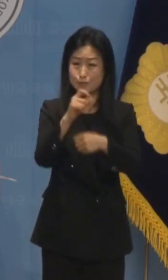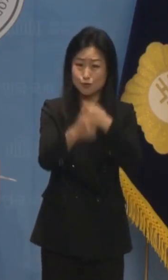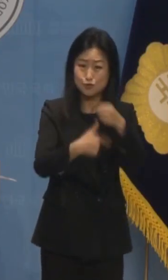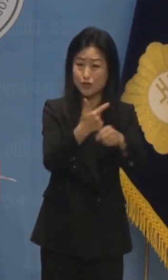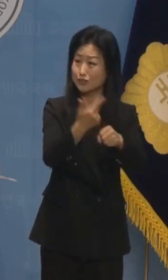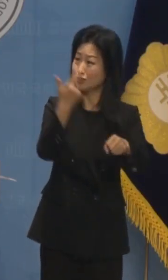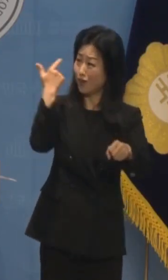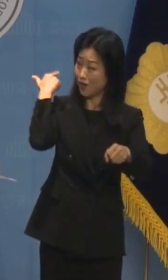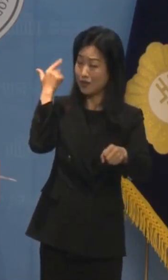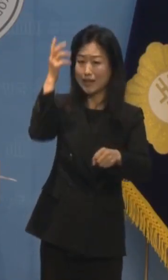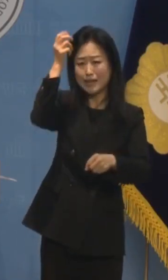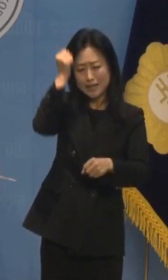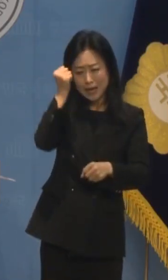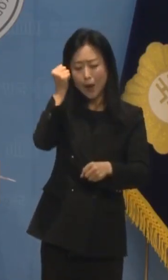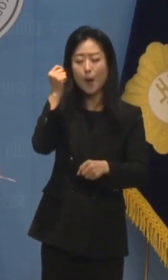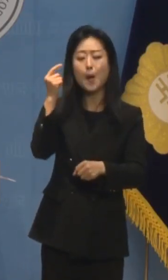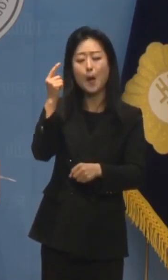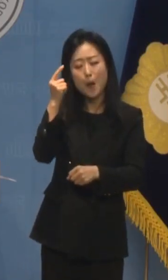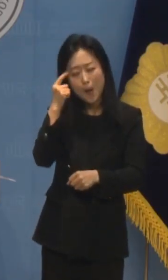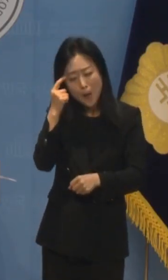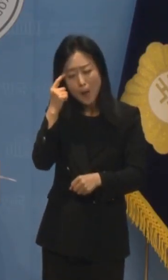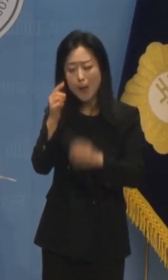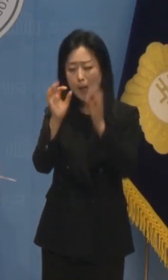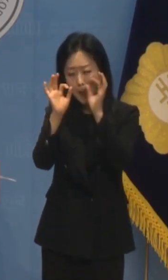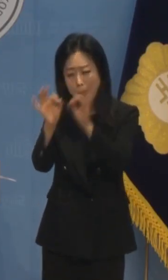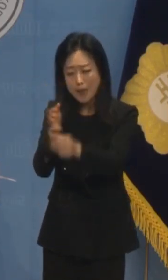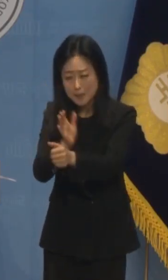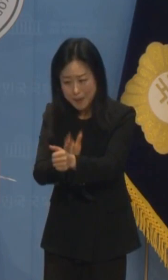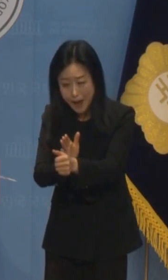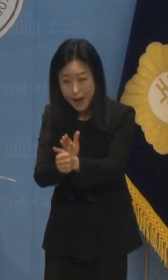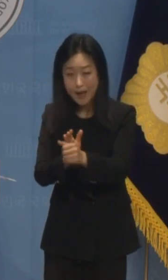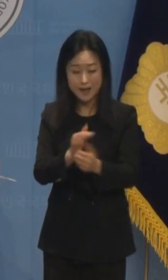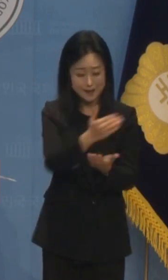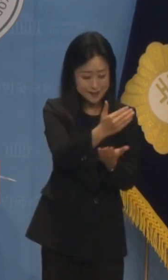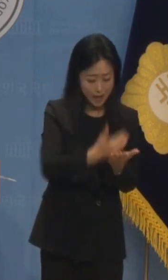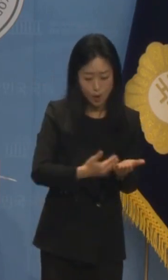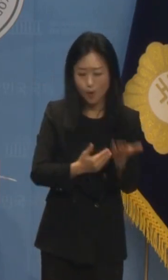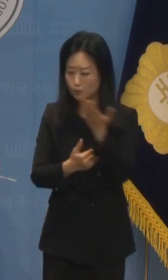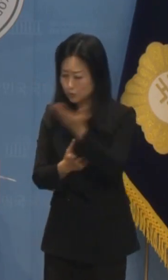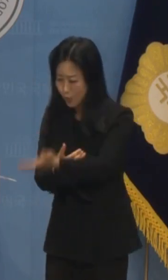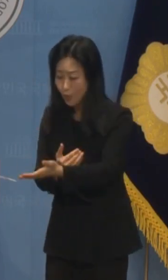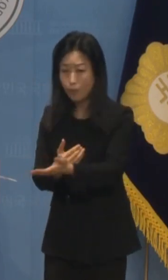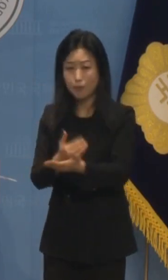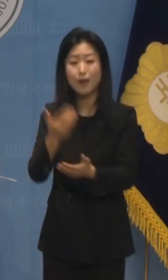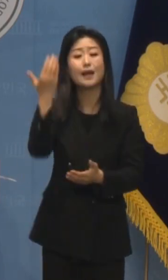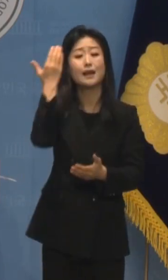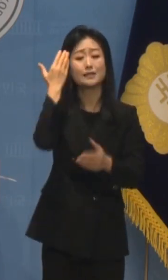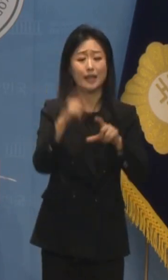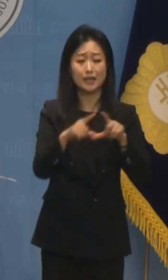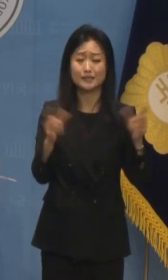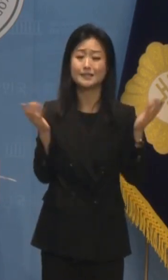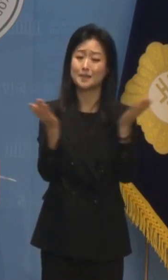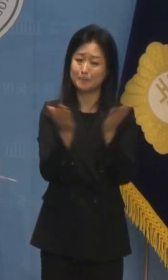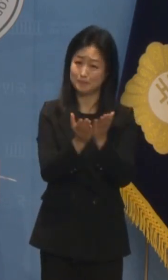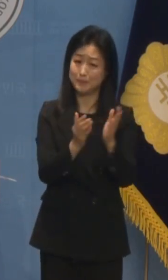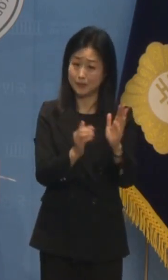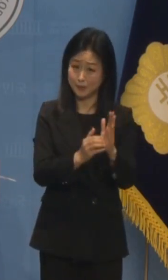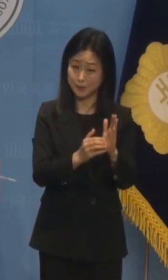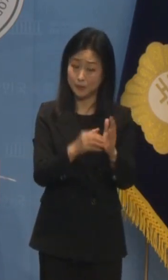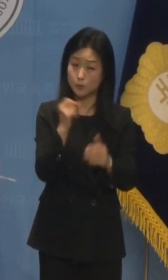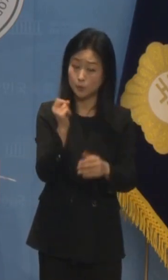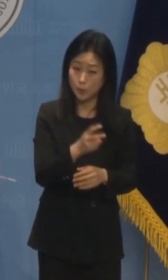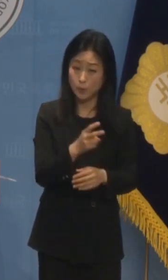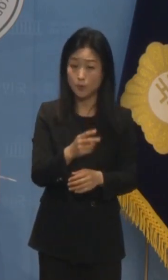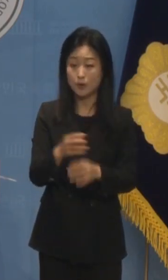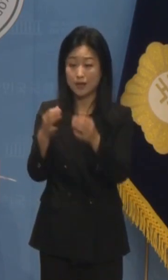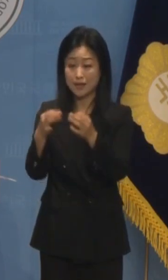일의 기억을 환기시키기 위하여 변론 요지서를 제공한 것은 상식에 반한다고 볼 수 없고